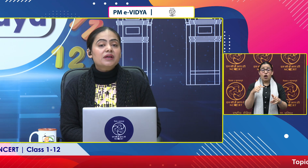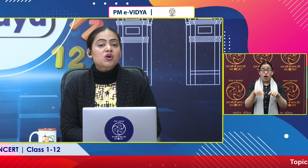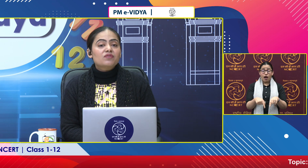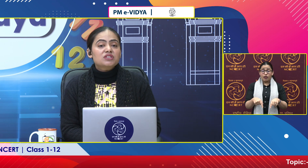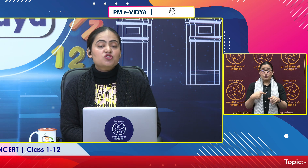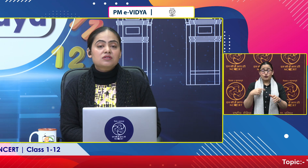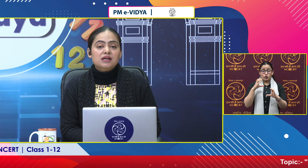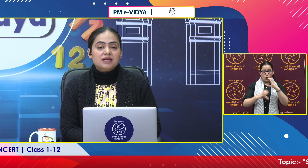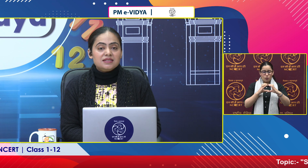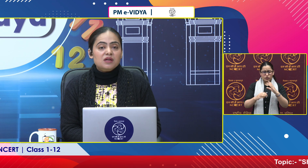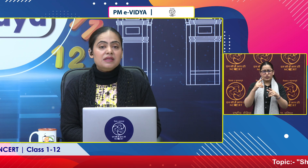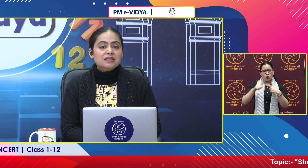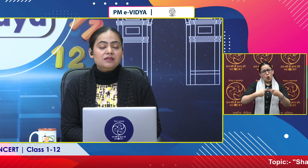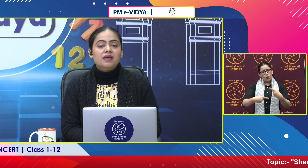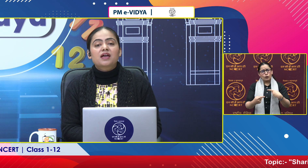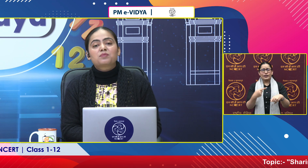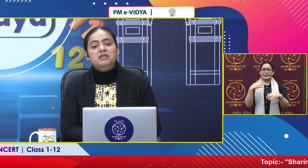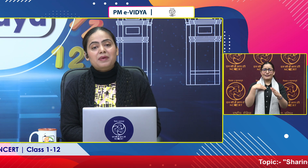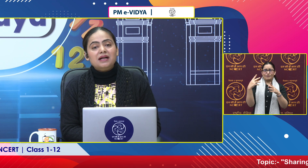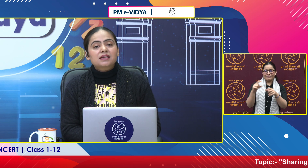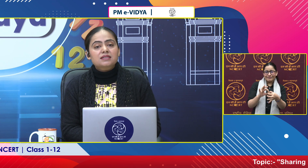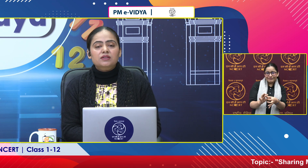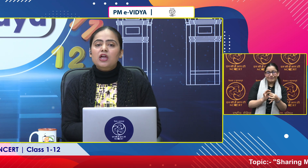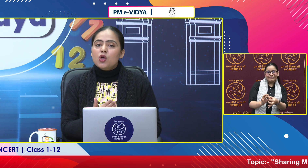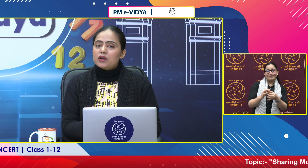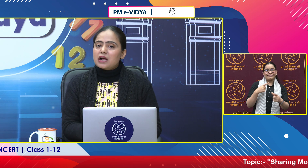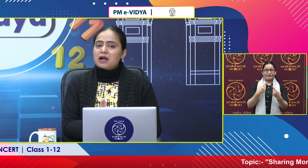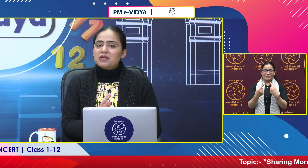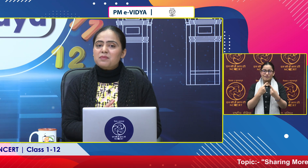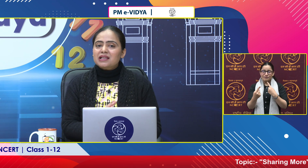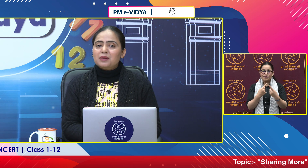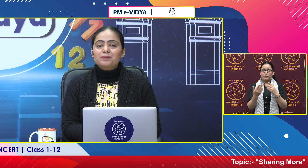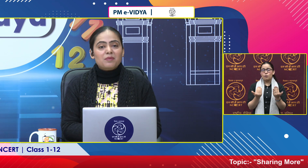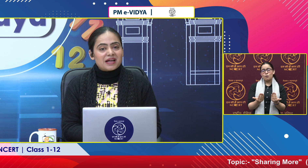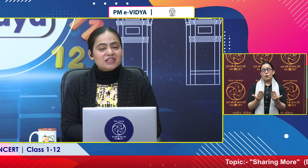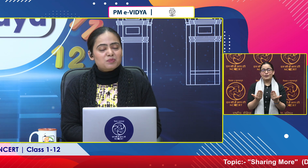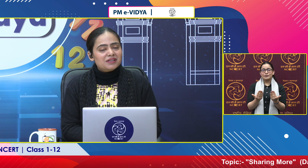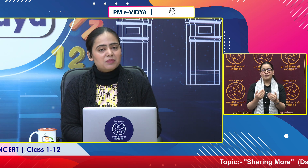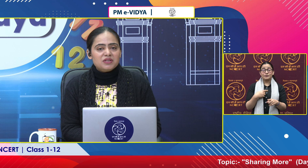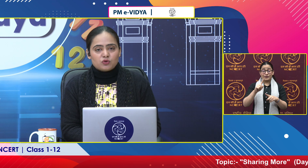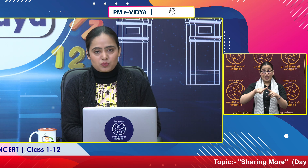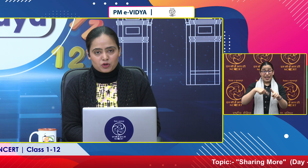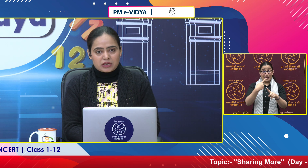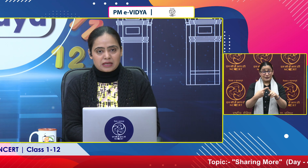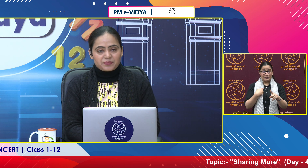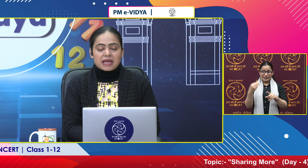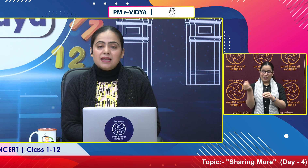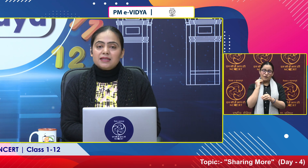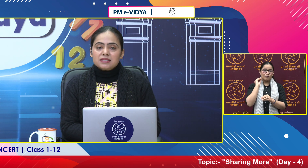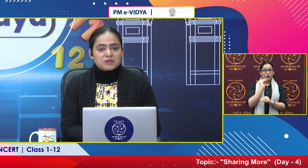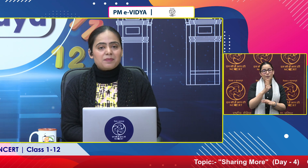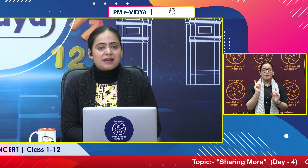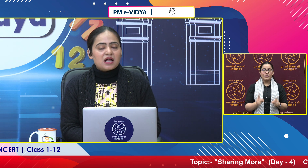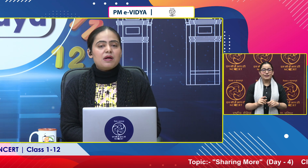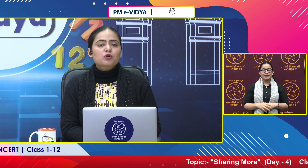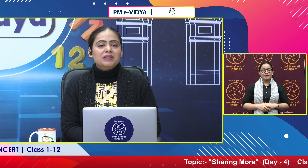तरह हमारी कॉन्वर्सेशन का हिस्सा बन सकते हैं, हमसे बात कर सकते हैं और हम आपकी बात अब हमारे एक्सपर्ट तक भी ज़रूर पहुँचाएँगे।